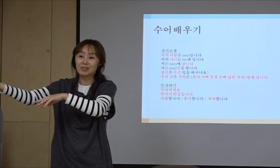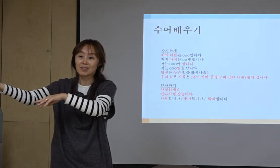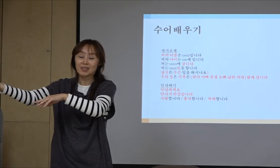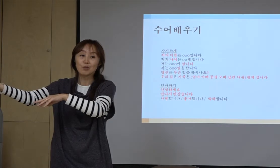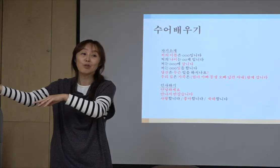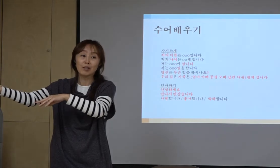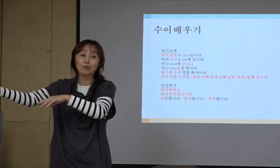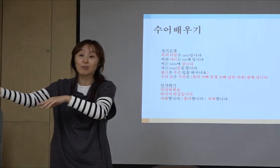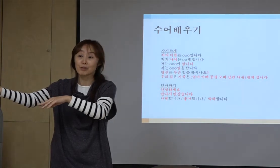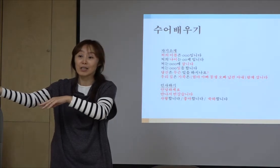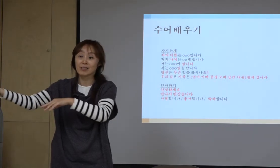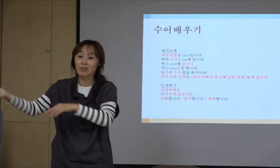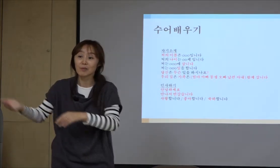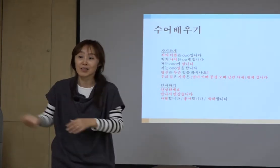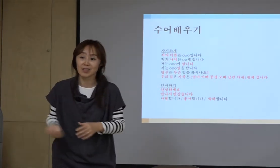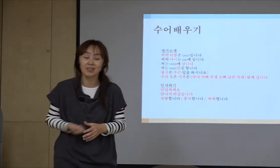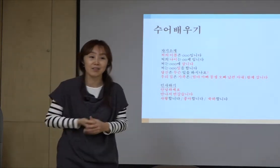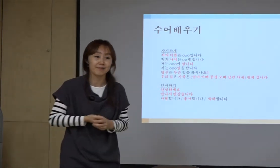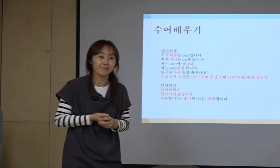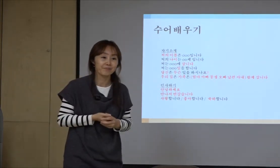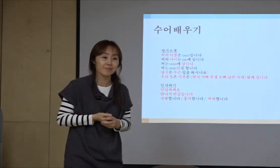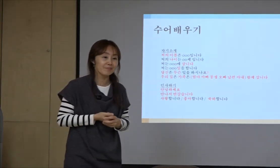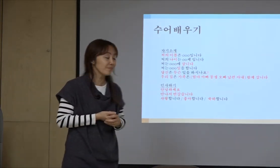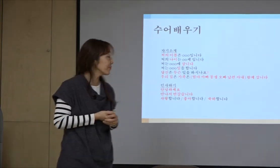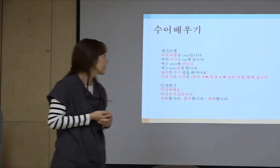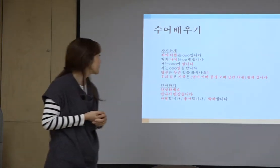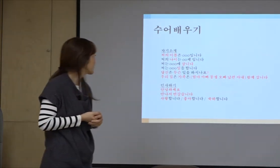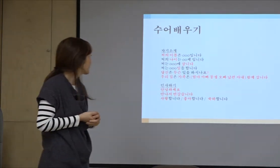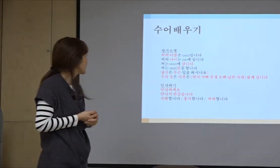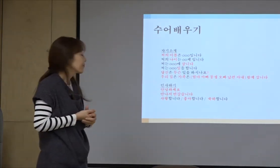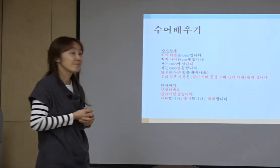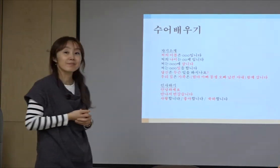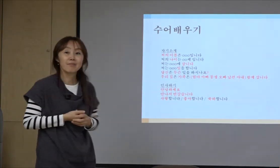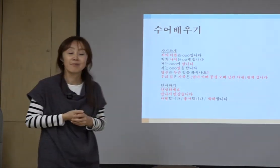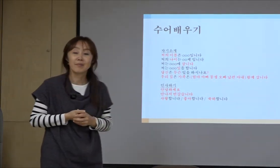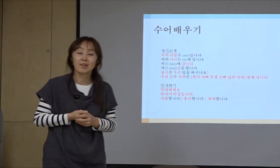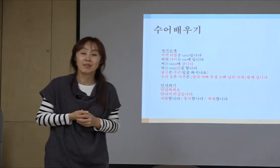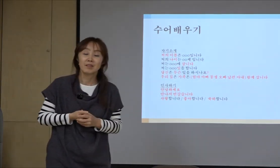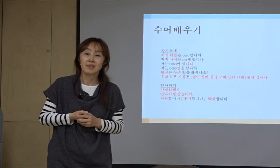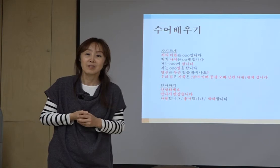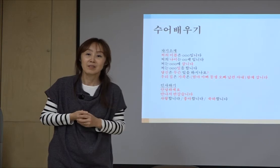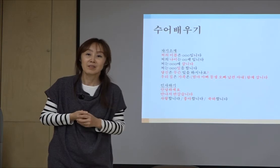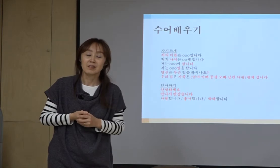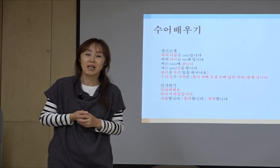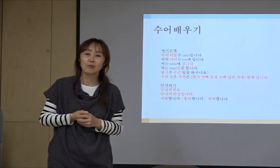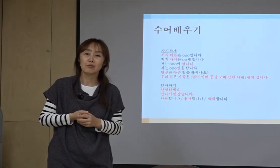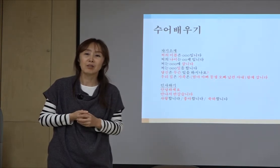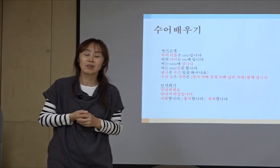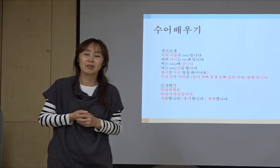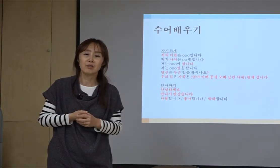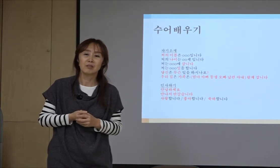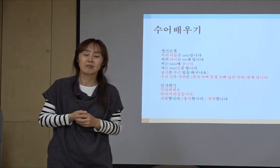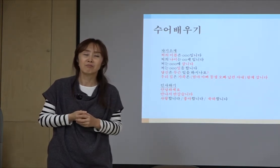하면은 인종왕의 무덤이구나 이렇게 설명이 되겠죠. 장군은 장군? 장군이요?